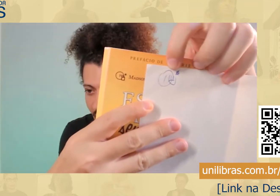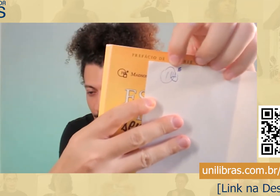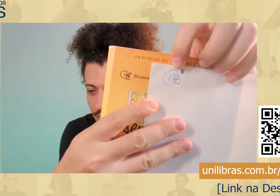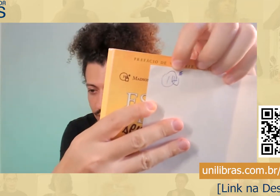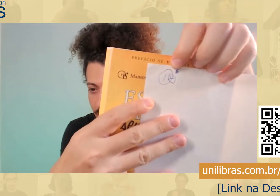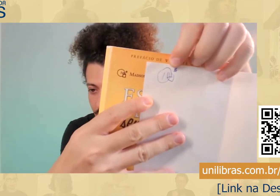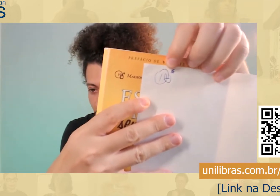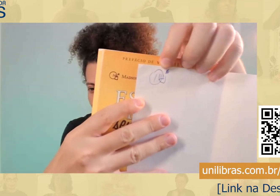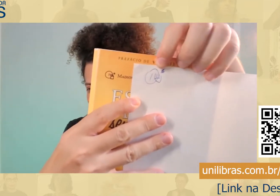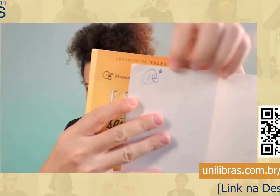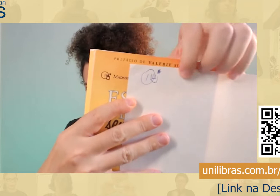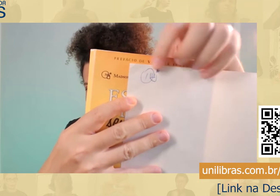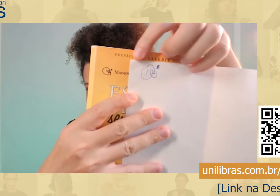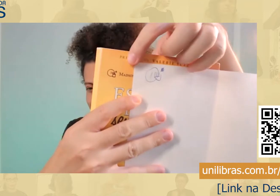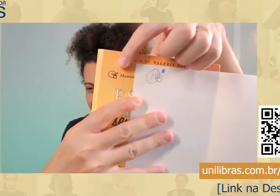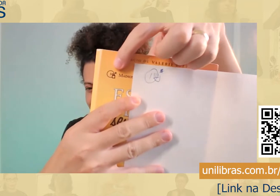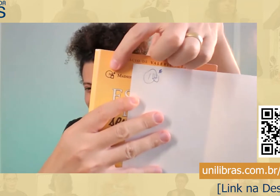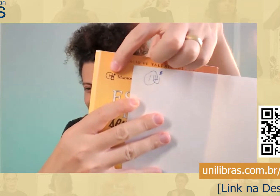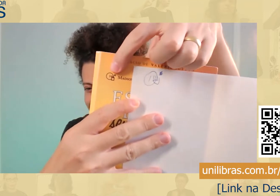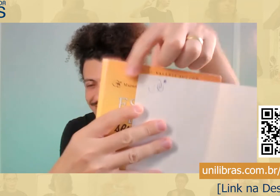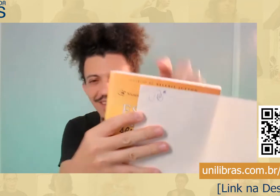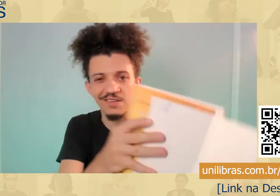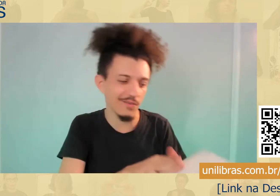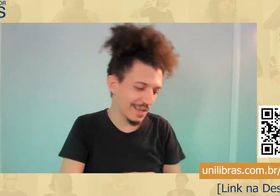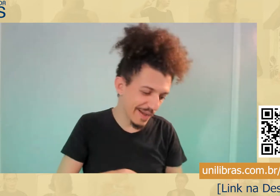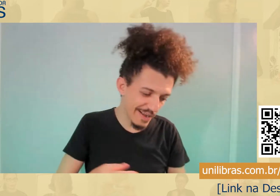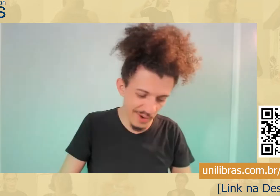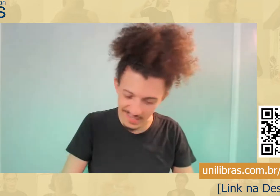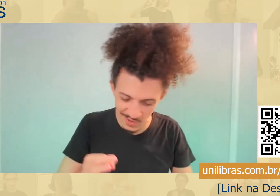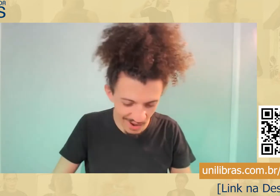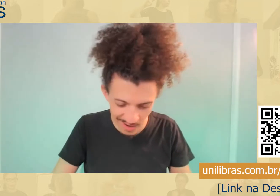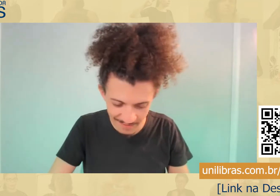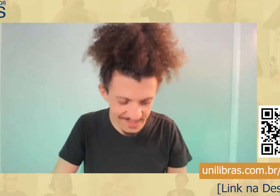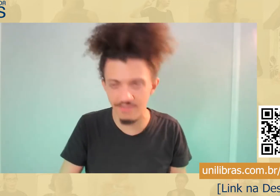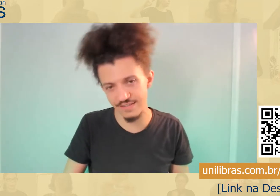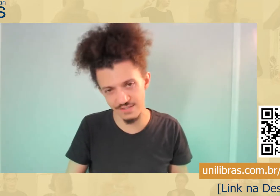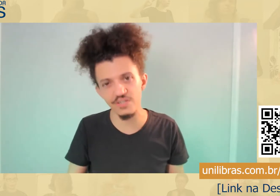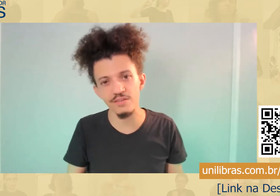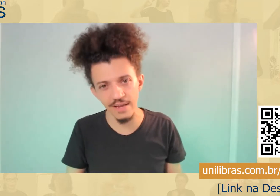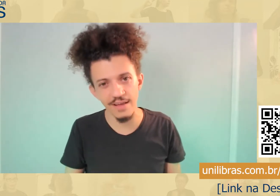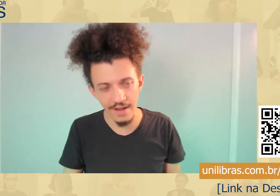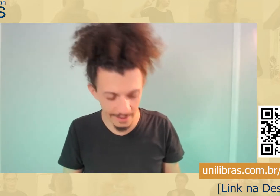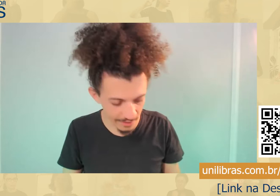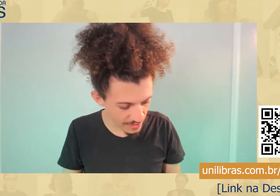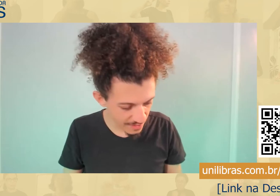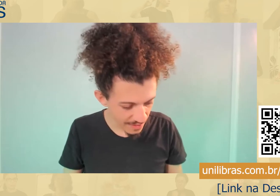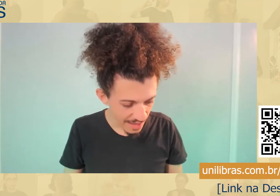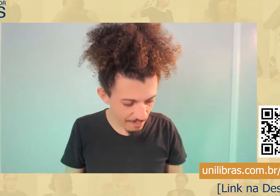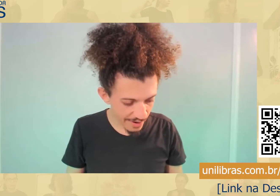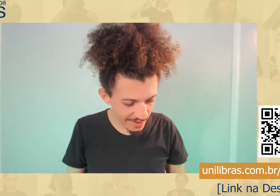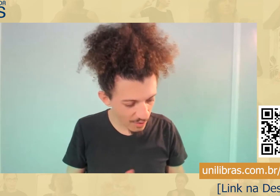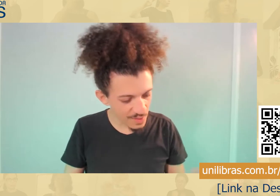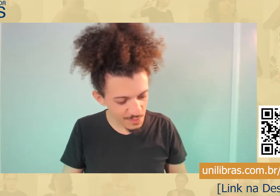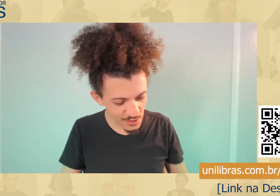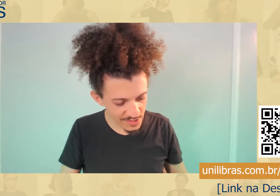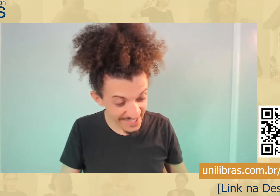papel é rápido, né? No papel eu não preciso fazer ela redondinha assim, senão eu vou ter que pegar a moeda de R$1 lá e fazer. Não faz sentido, né? Cá entre nós.